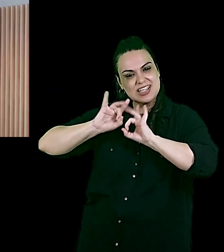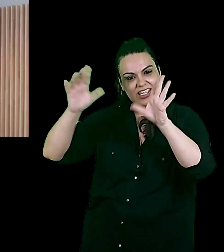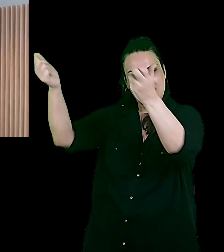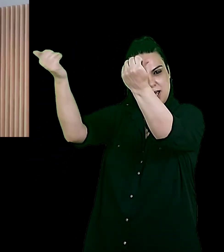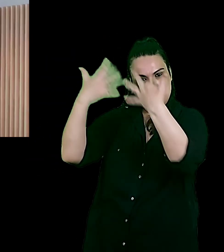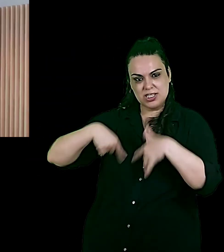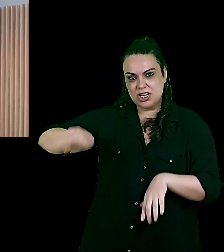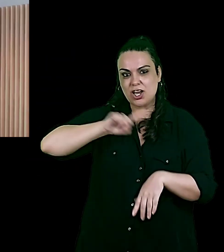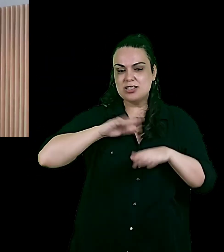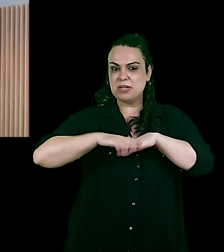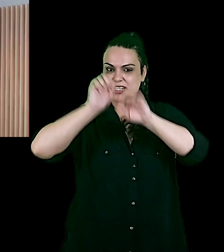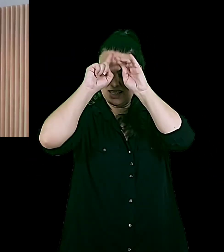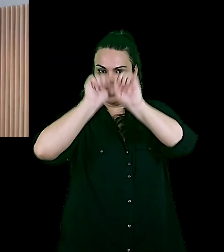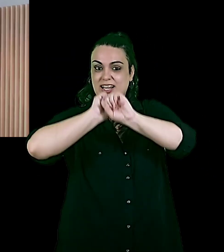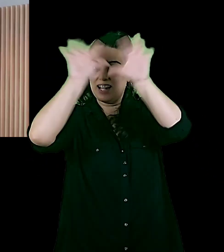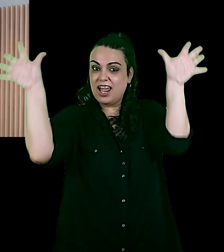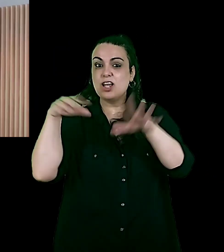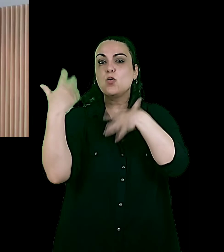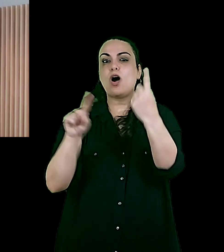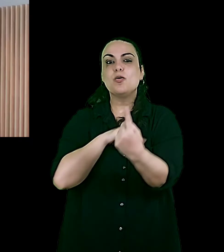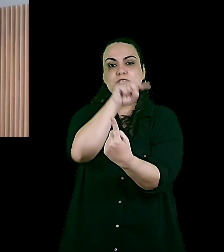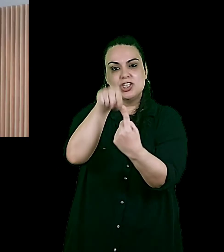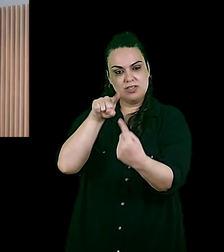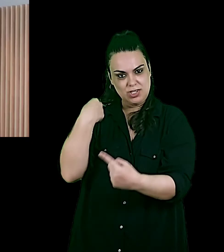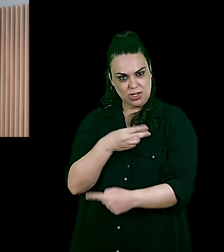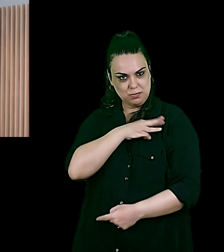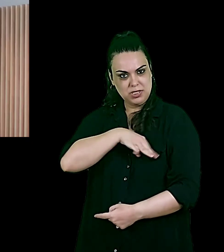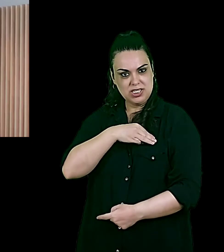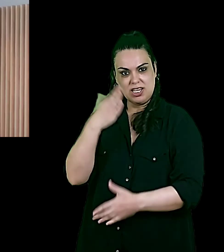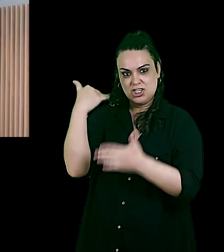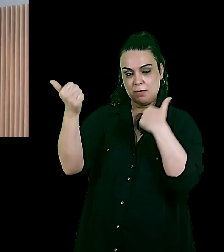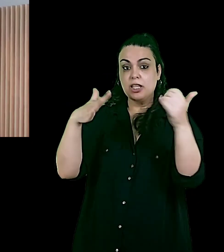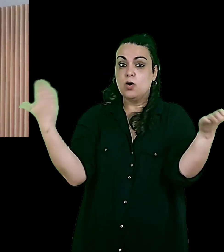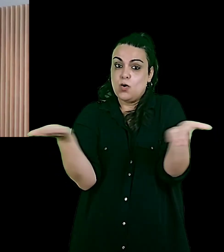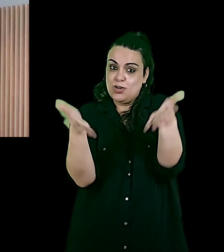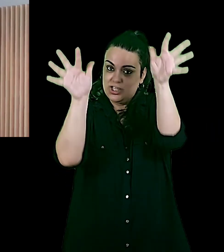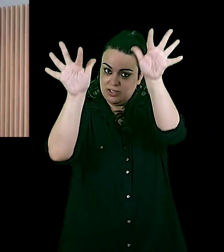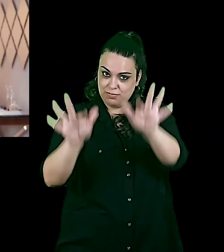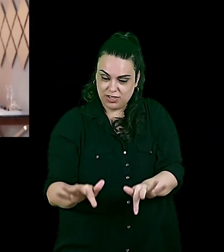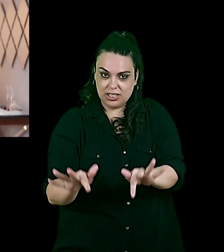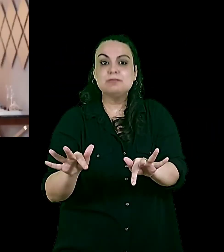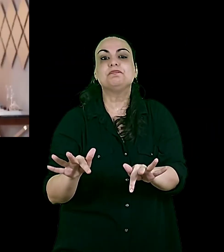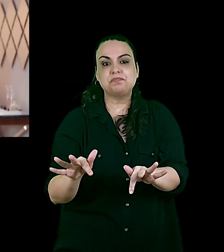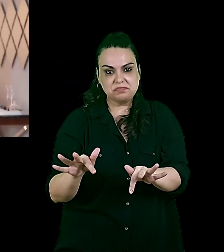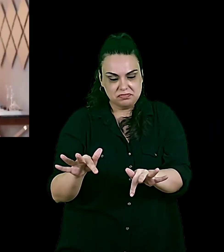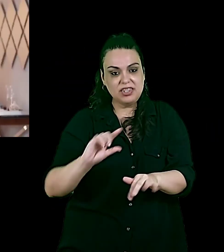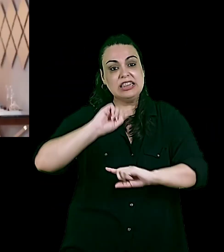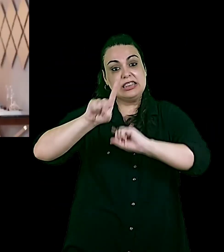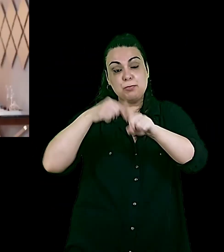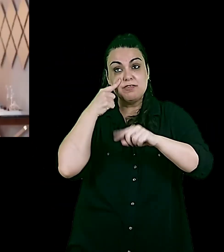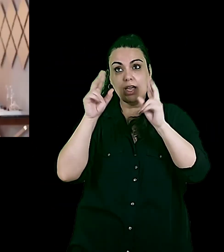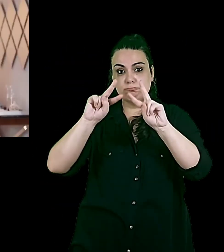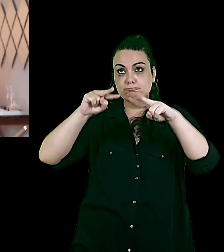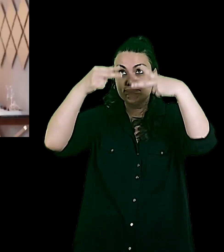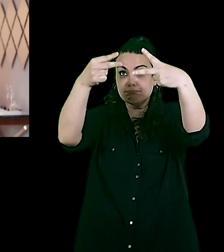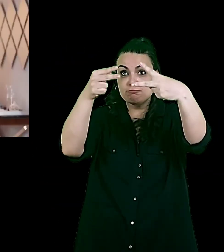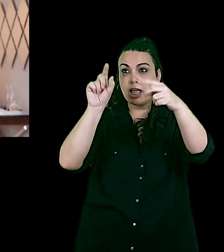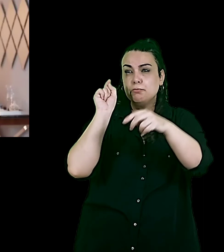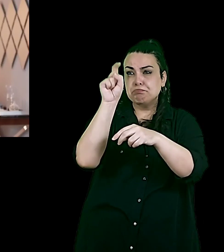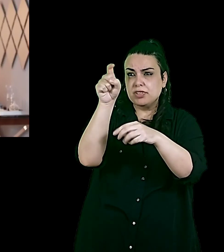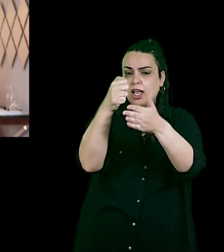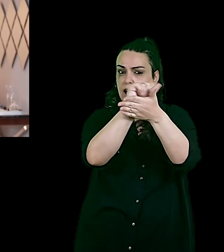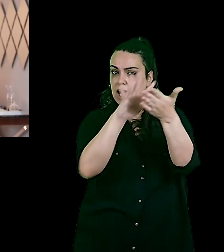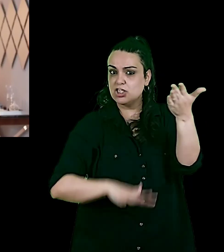caminhar a fim da gente ter mais clareza do propósito da nossa chamada. Por hoje a gente fica por aqui. Recapitulando, depois vai lá ver o link das